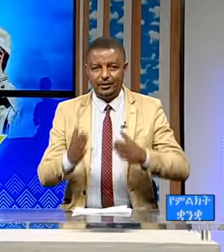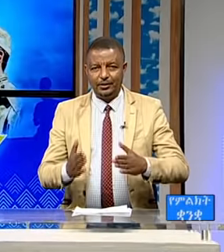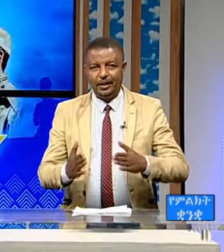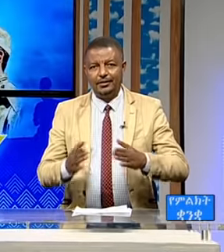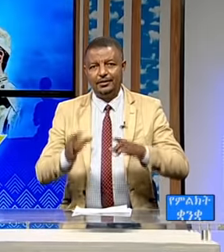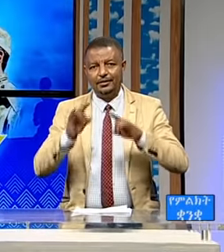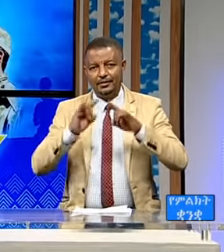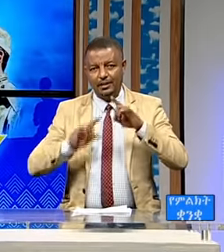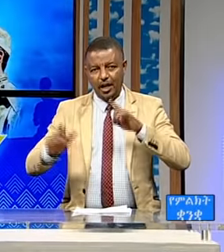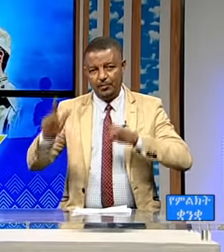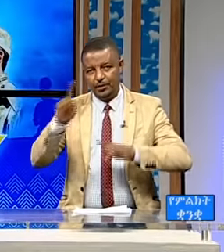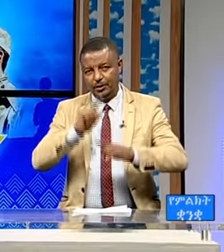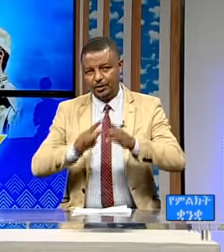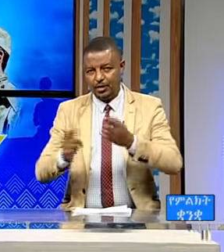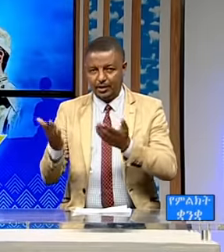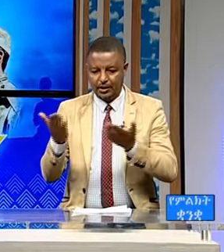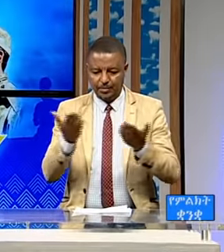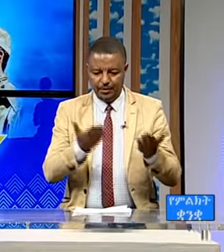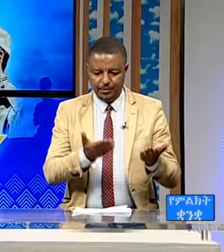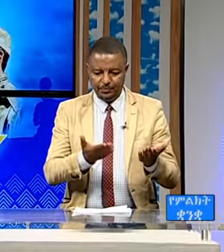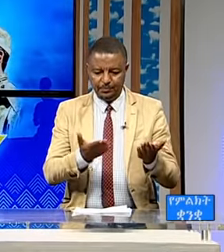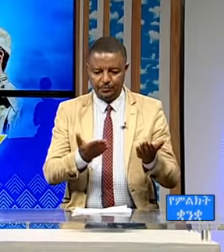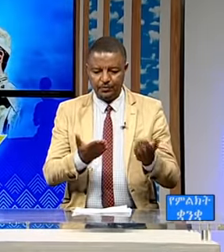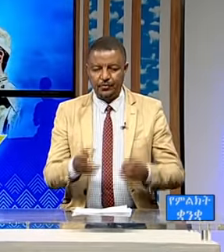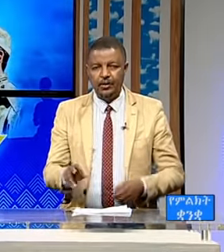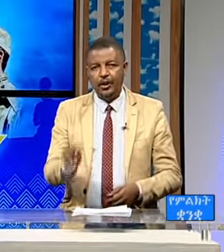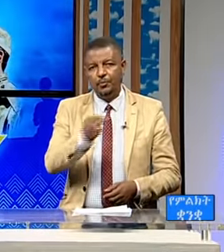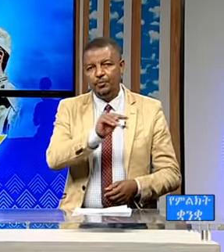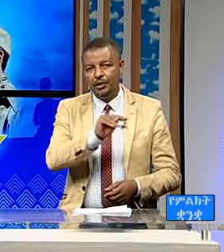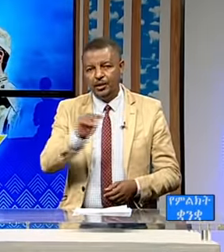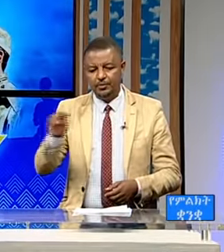ጤናስትልን ተመልካቾቻችን ዜና በምልክት ቋንቋ ቀርባለሁ።